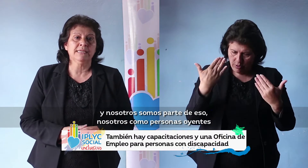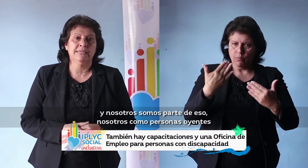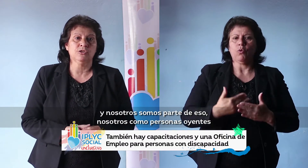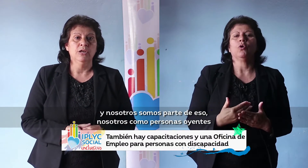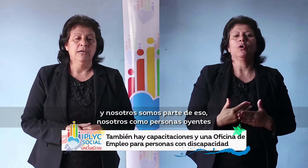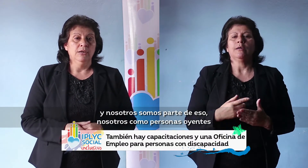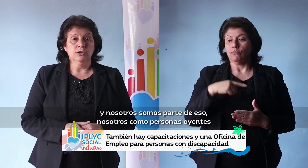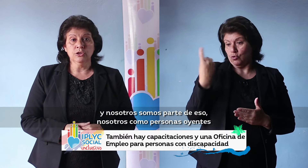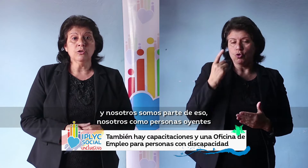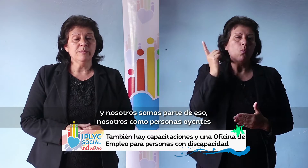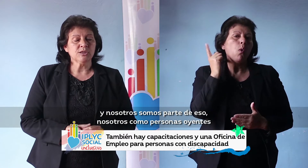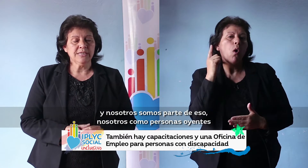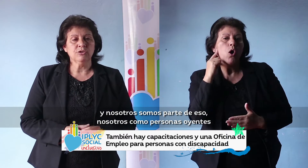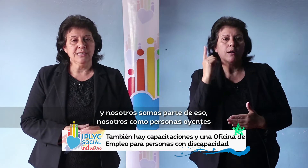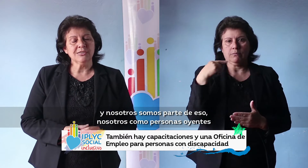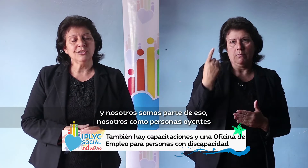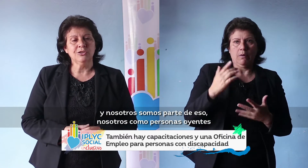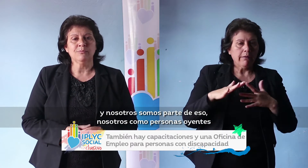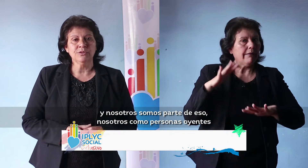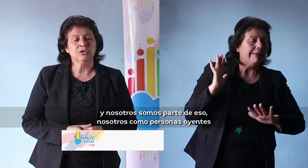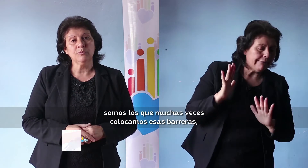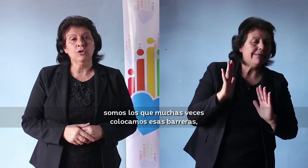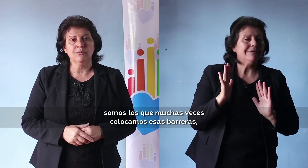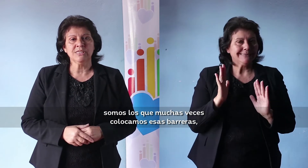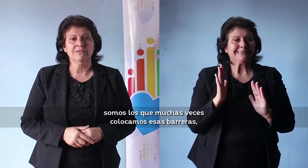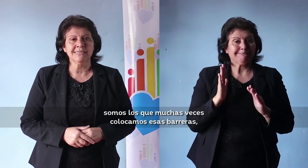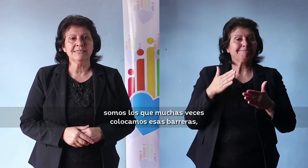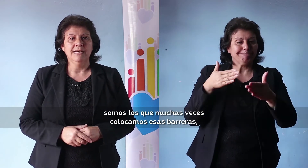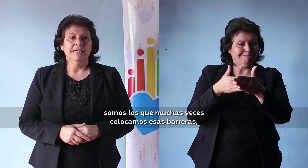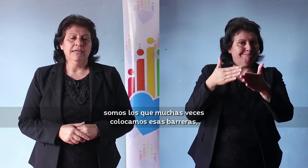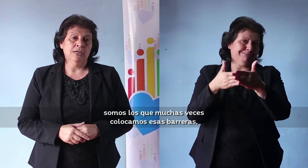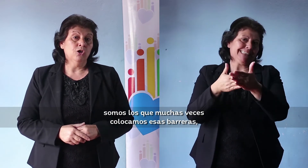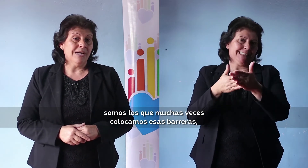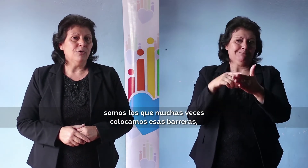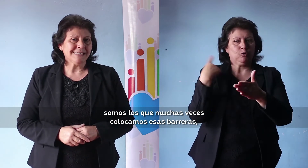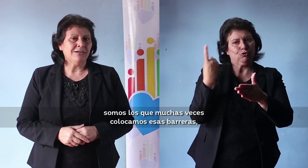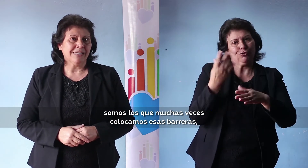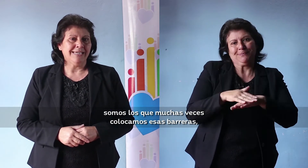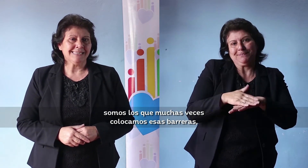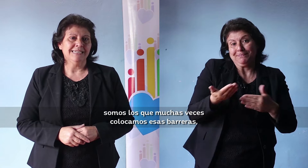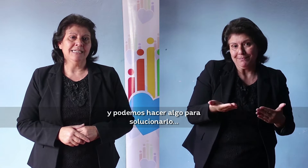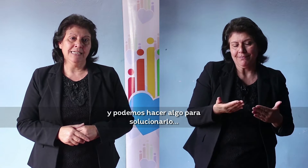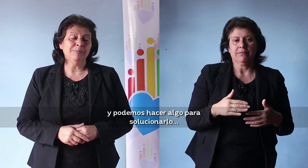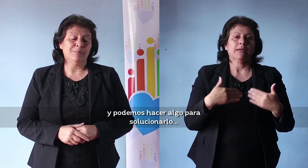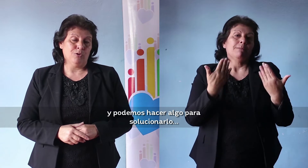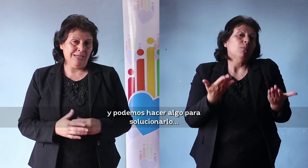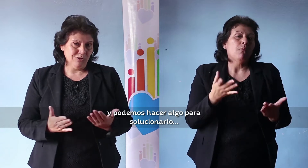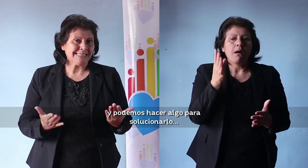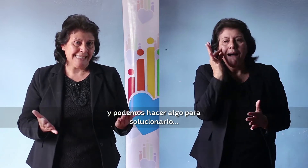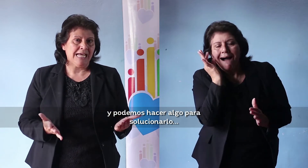de eso. Nosotros como personas oyentes somos los que muchas veces colocamos esas barreras y podemos hacer algo